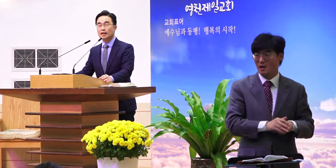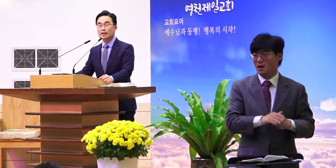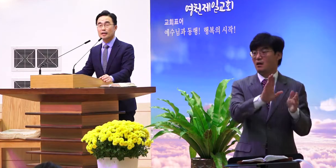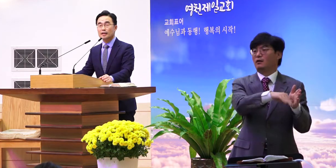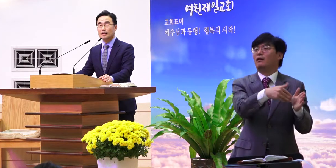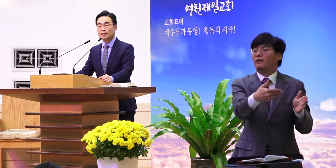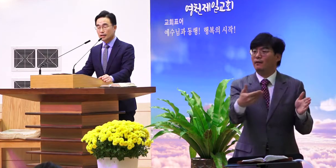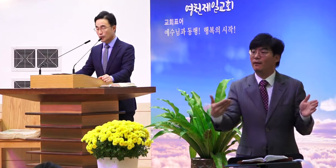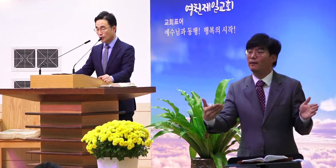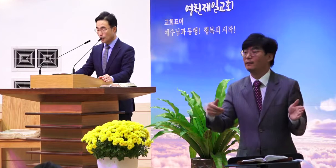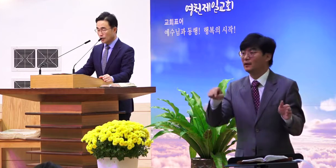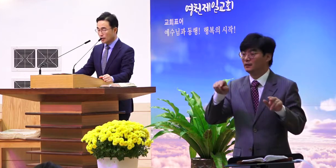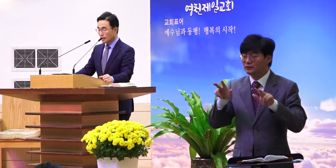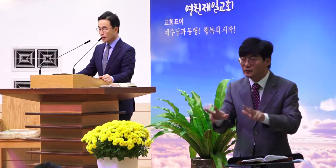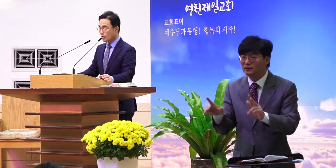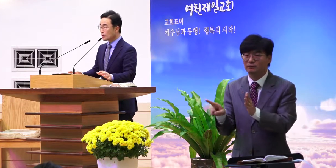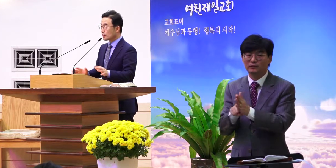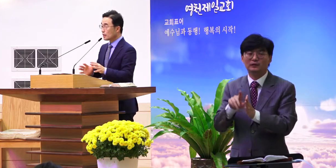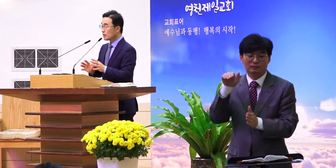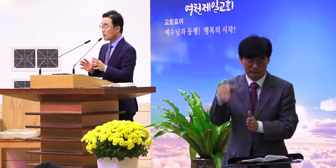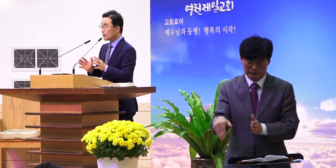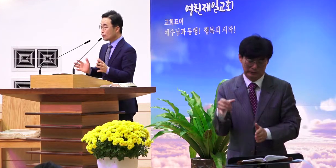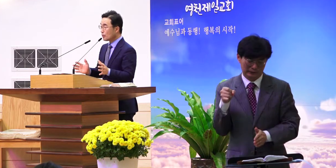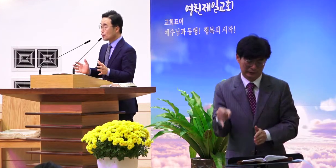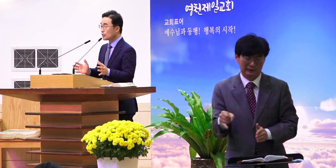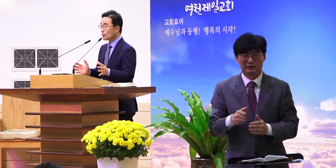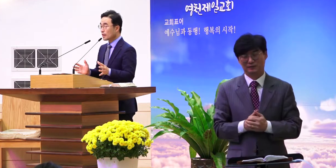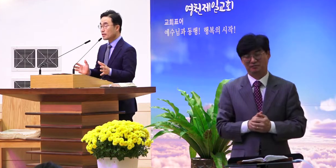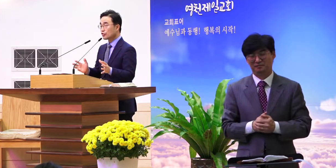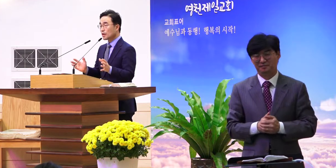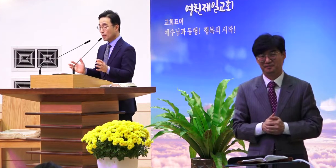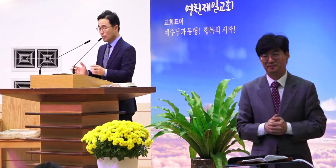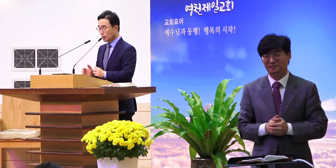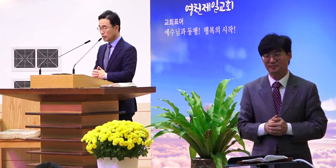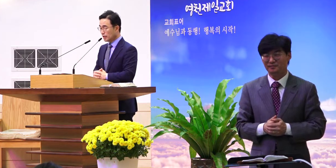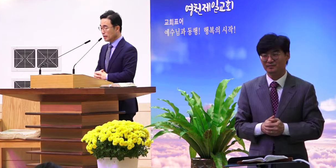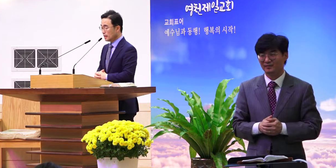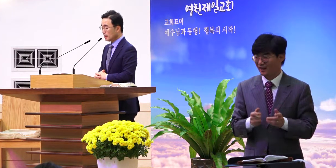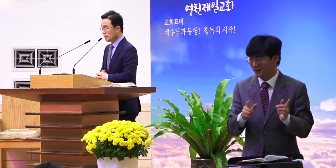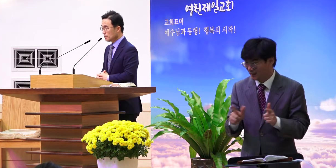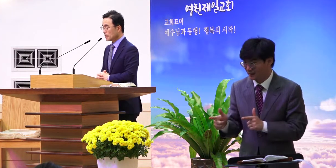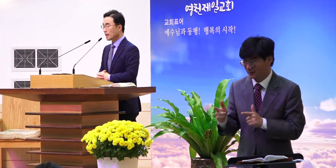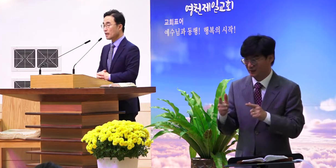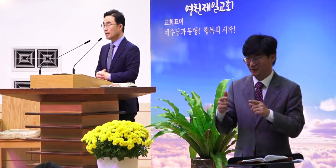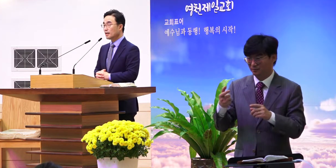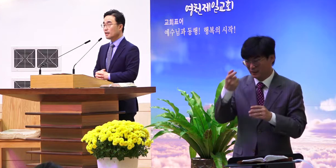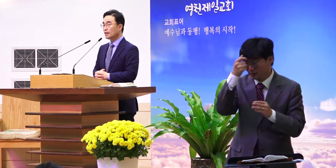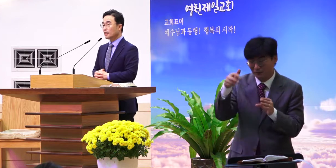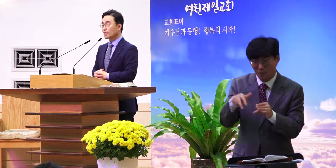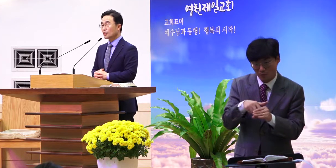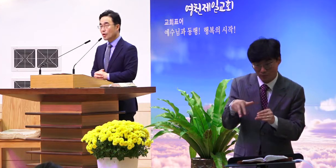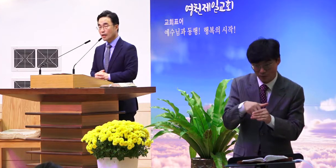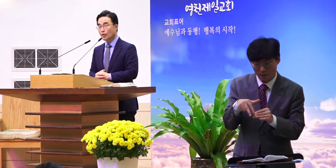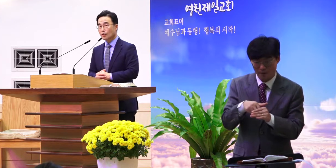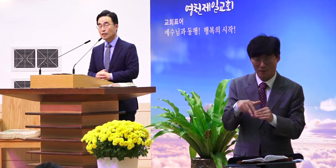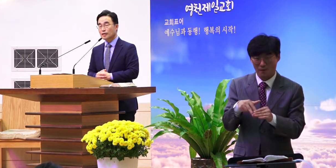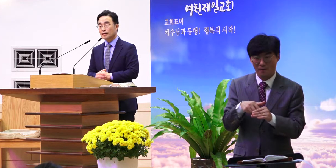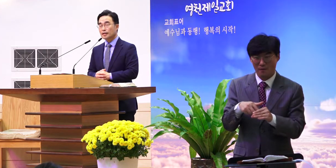있습니다. 그리고 그런 것들을 한눈에 볼 수 있도록 하는 수많은 발표들이 있습니다.